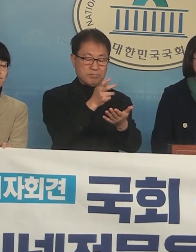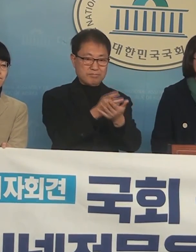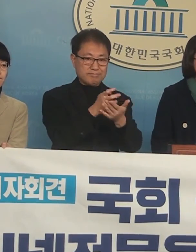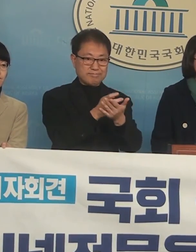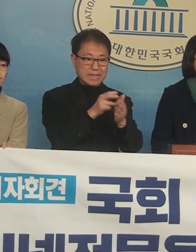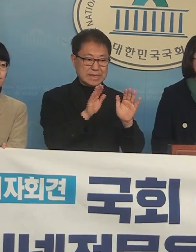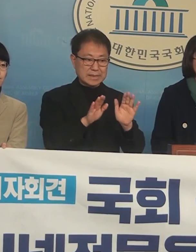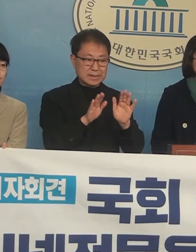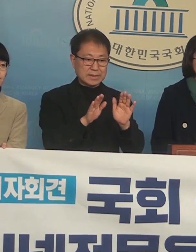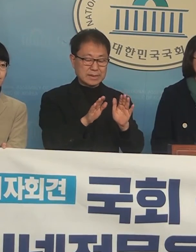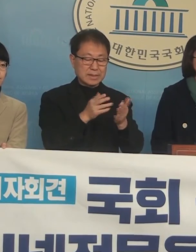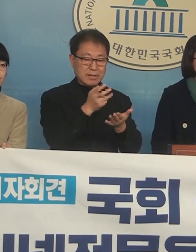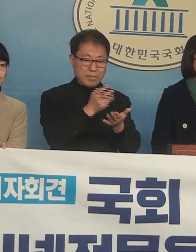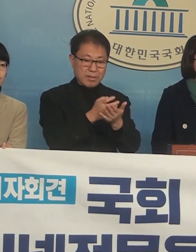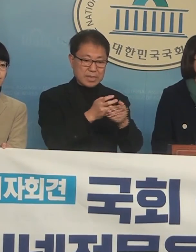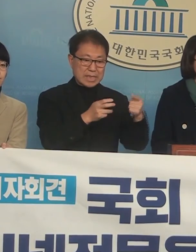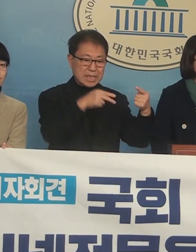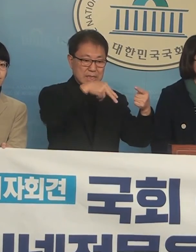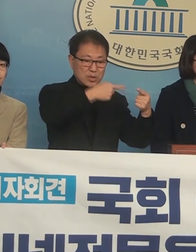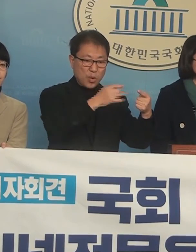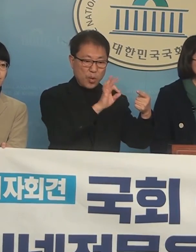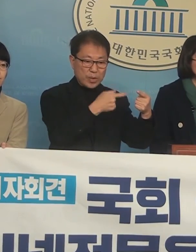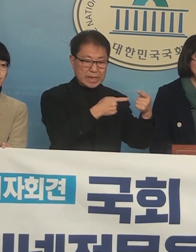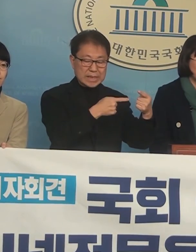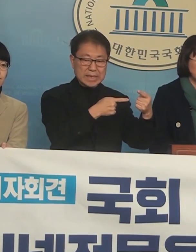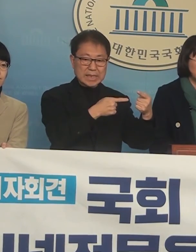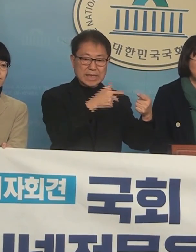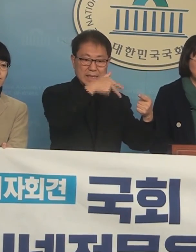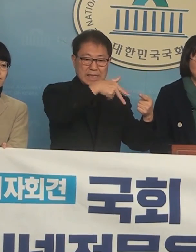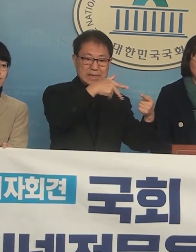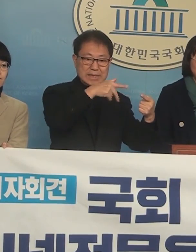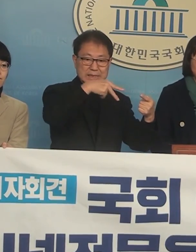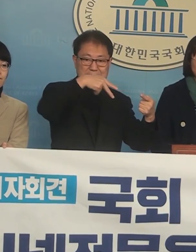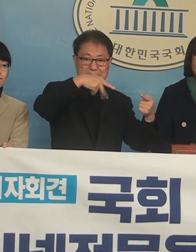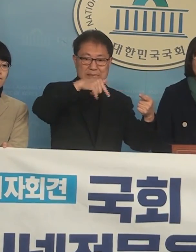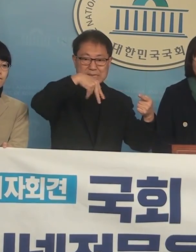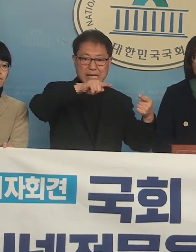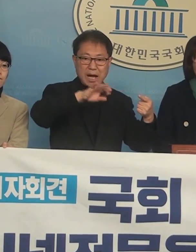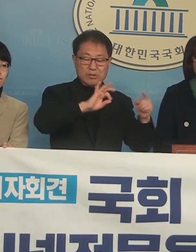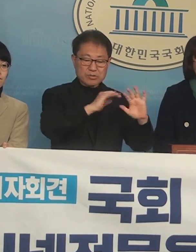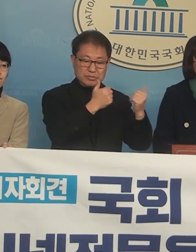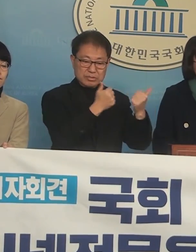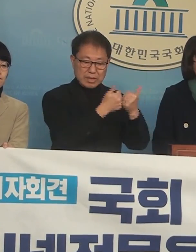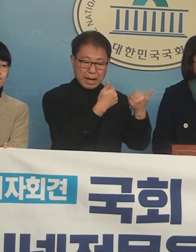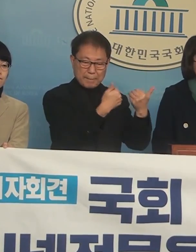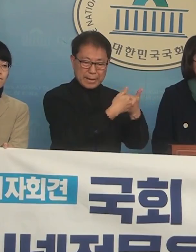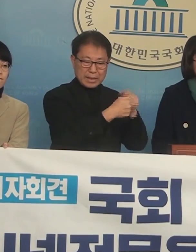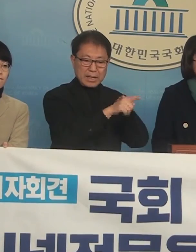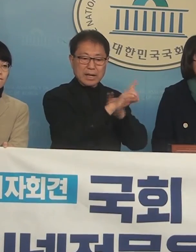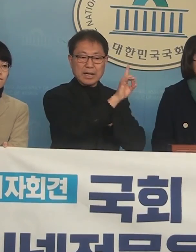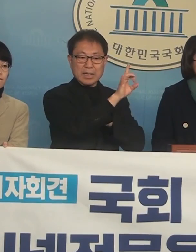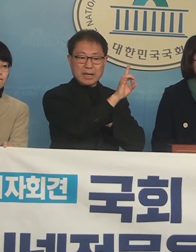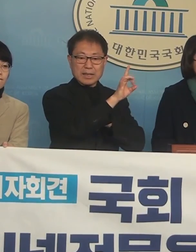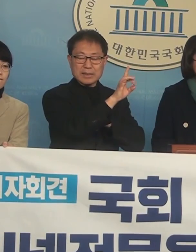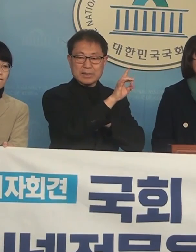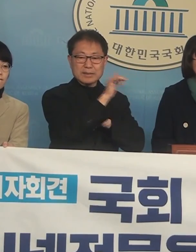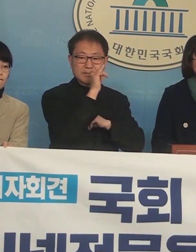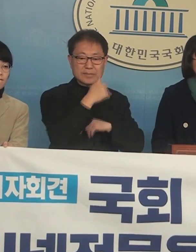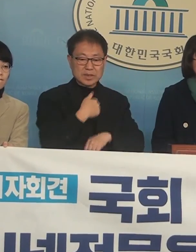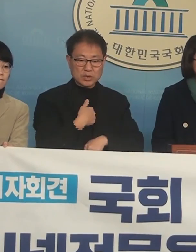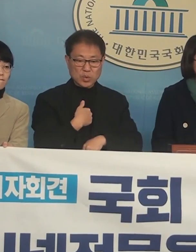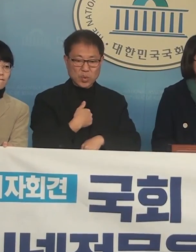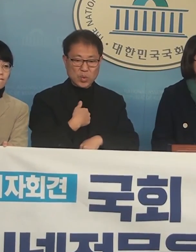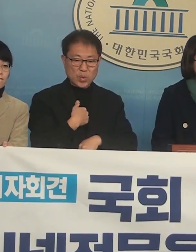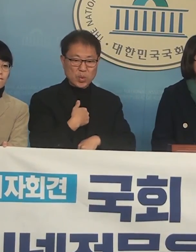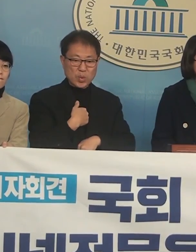신용정보법은 지금 현재 법안 1소위에서 지상욱 의원이 강력하게 반대를 하고 있습니다. 저도